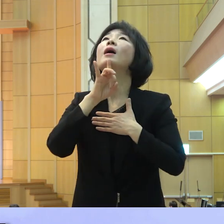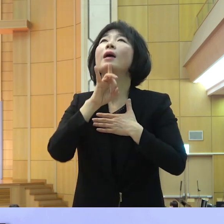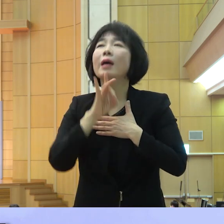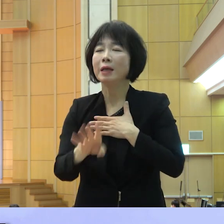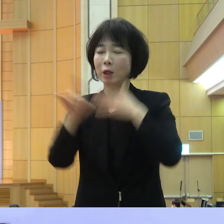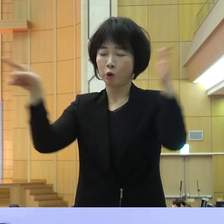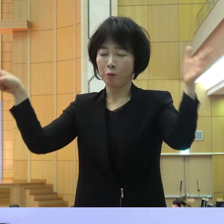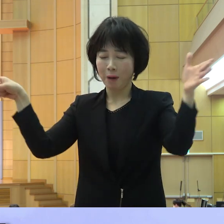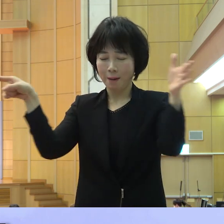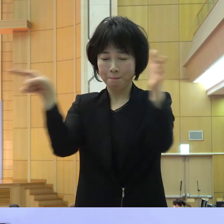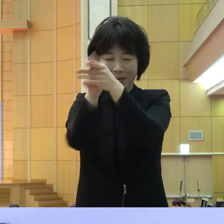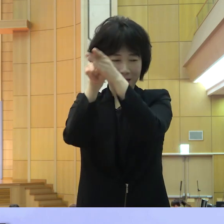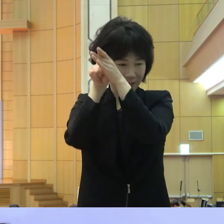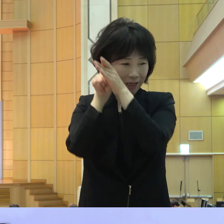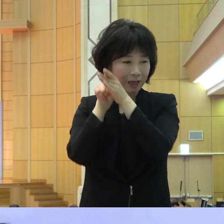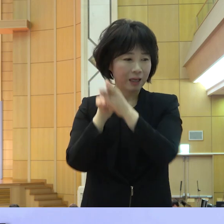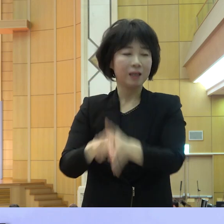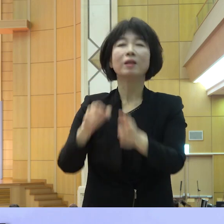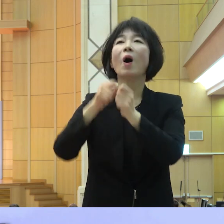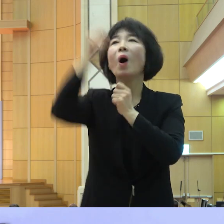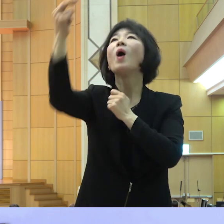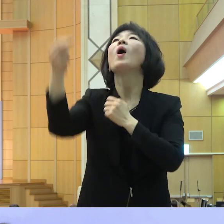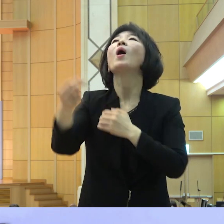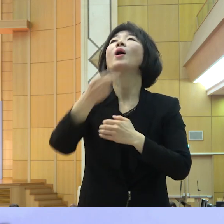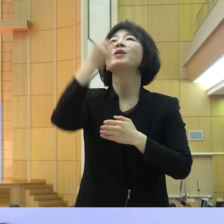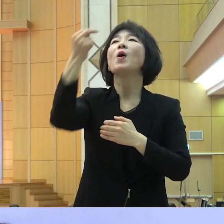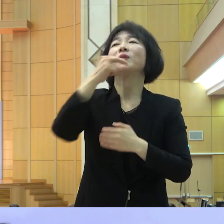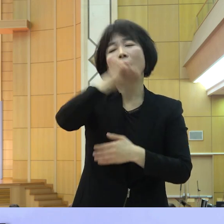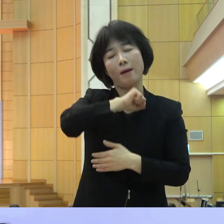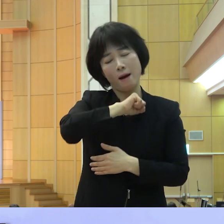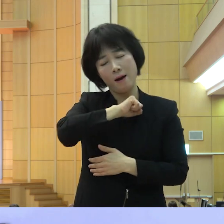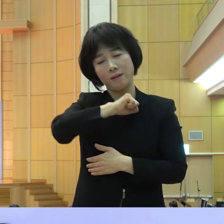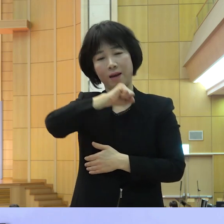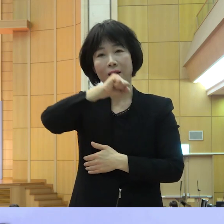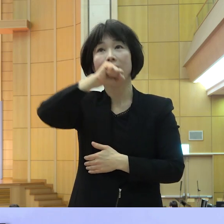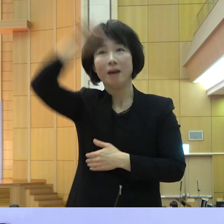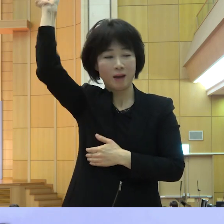구원받네, 예수만 믿어